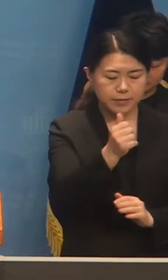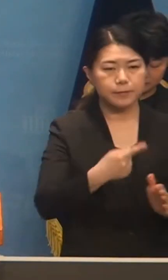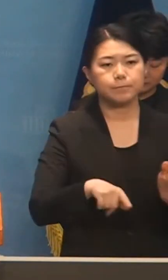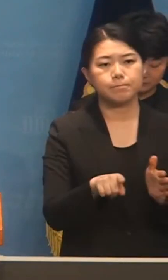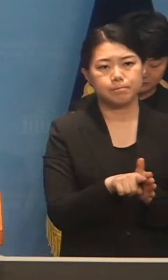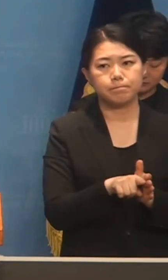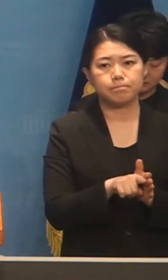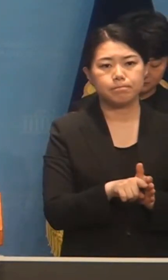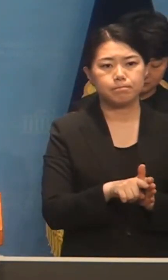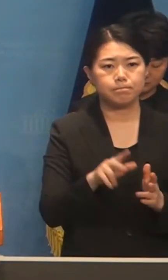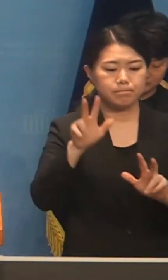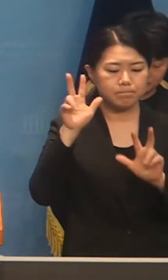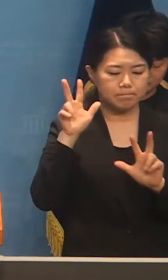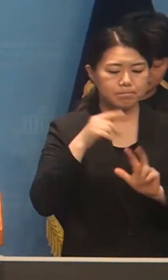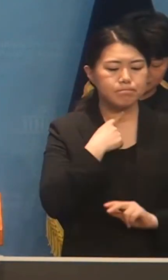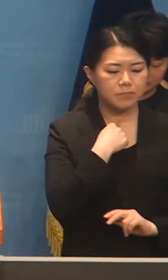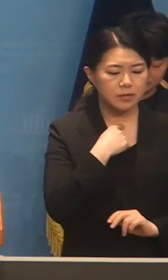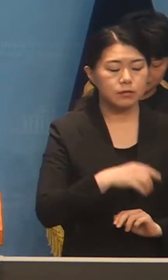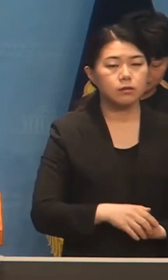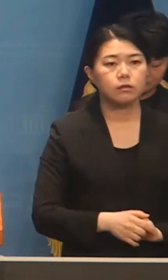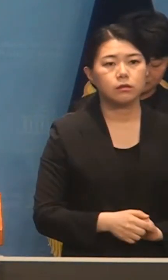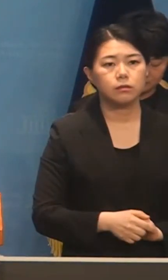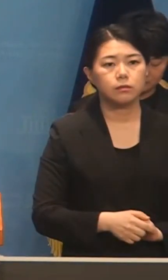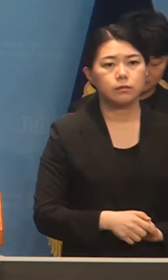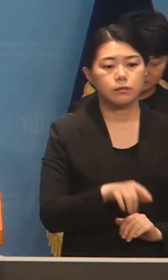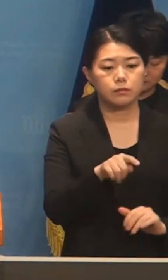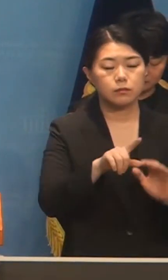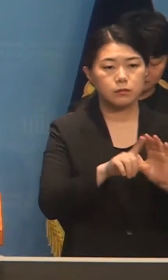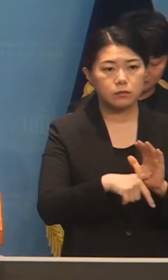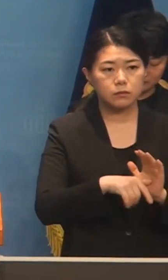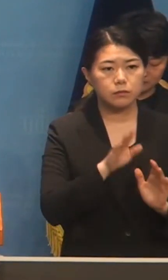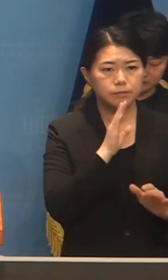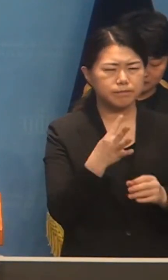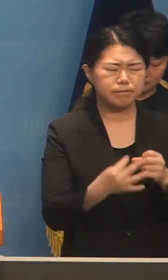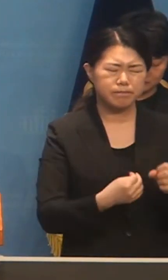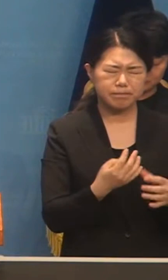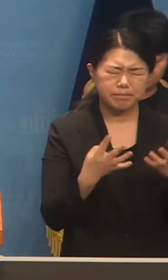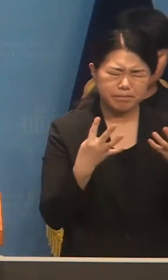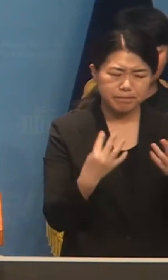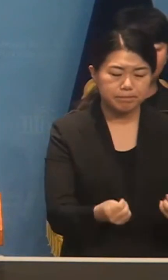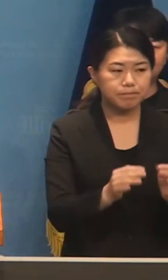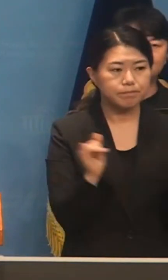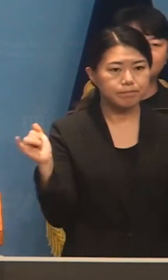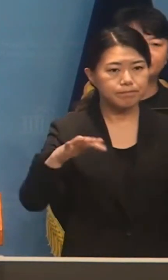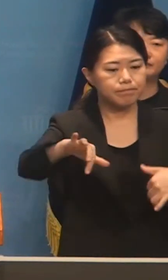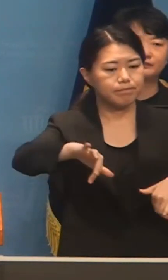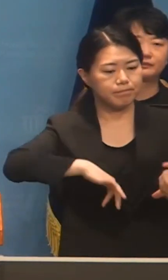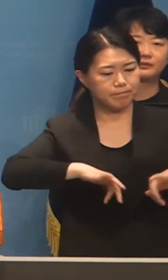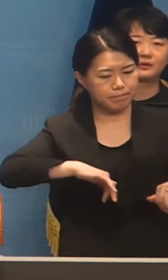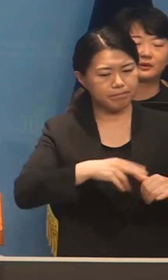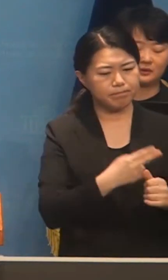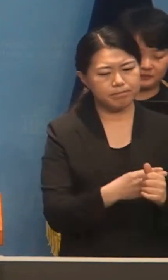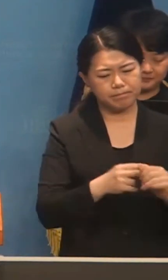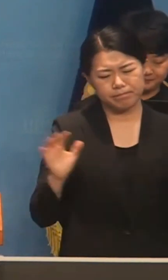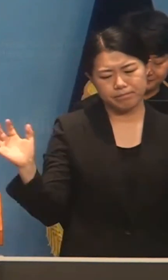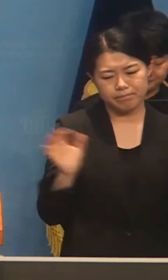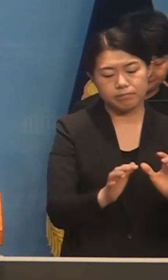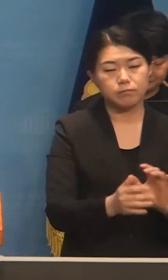하는 다짐을 했었습니다. 당시 수십만의 교사들이 거리로